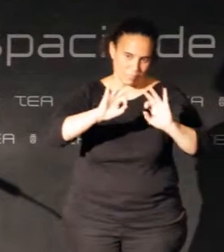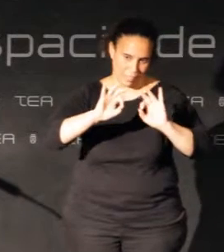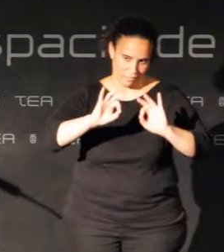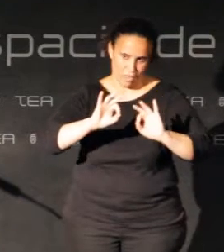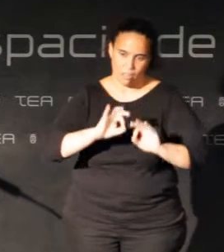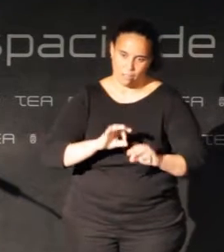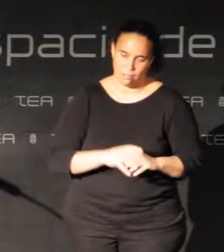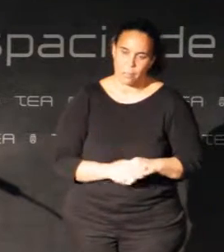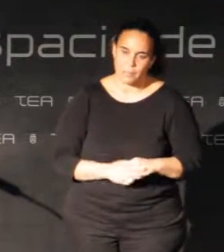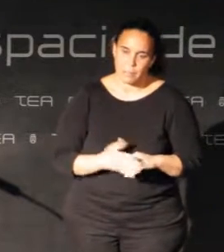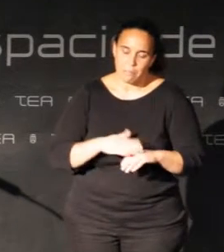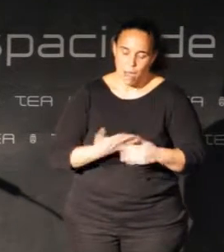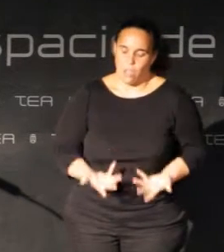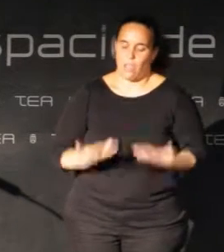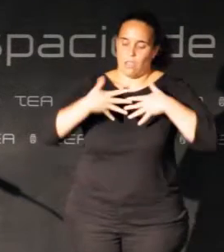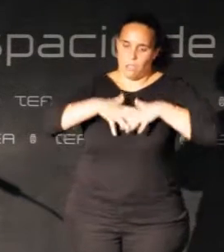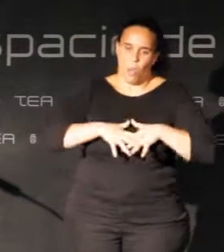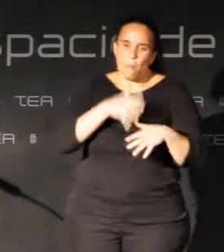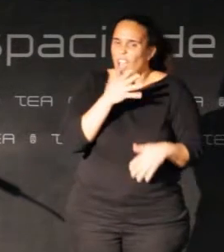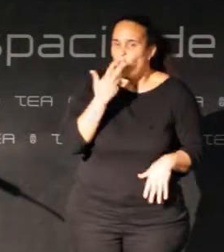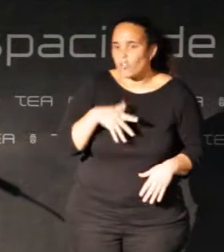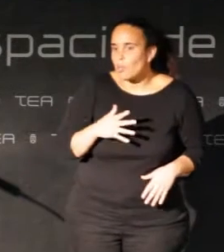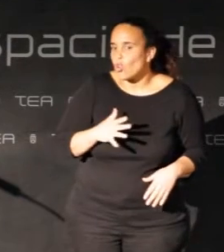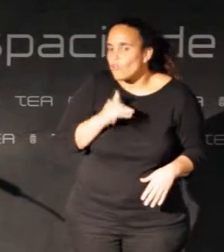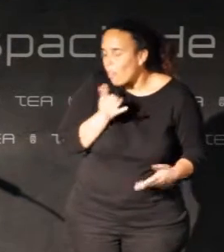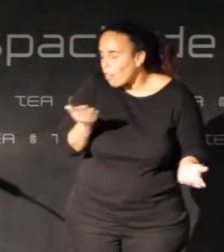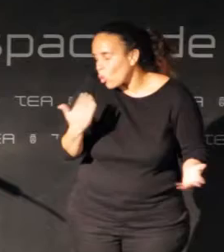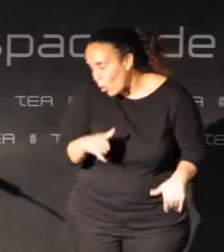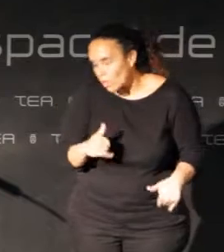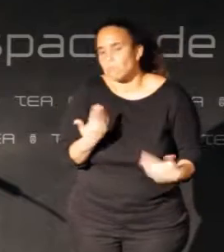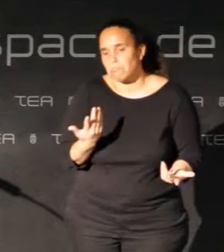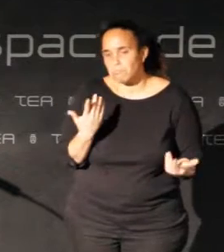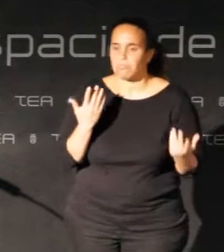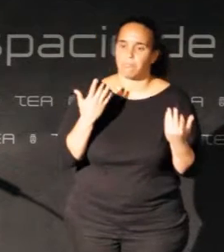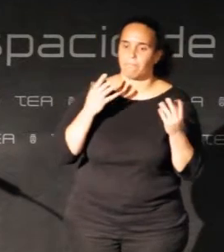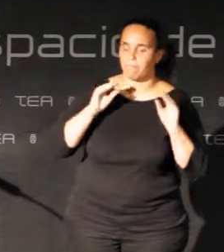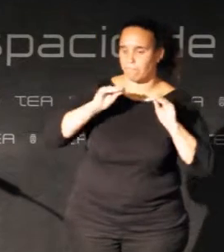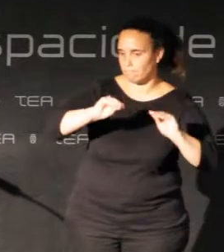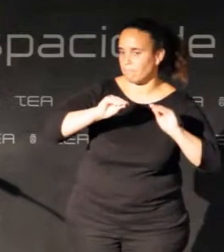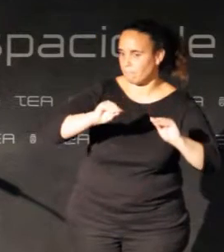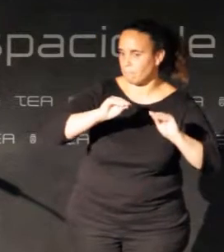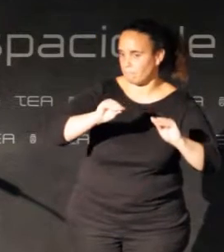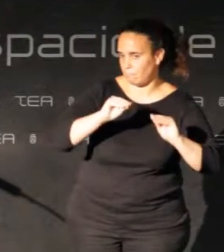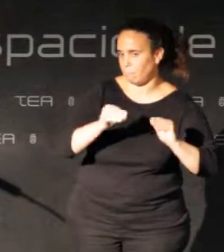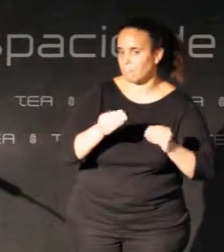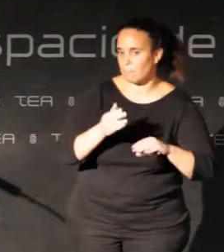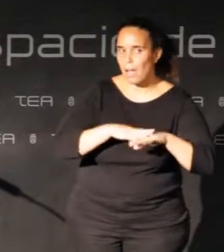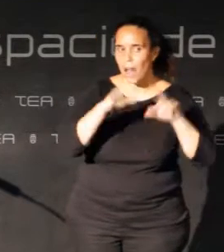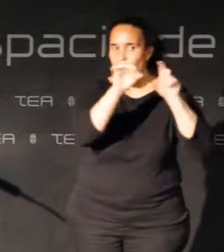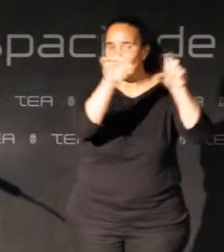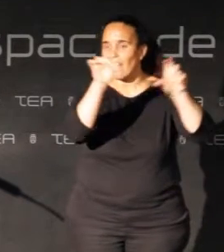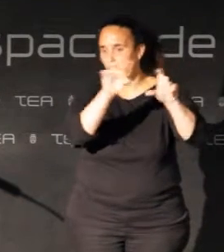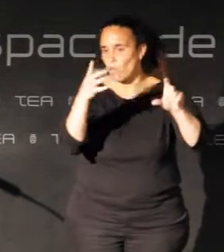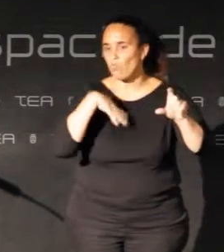ese conocimiento que no es suficiente como para poder llevar a cabo por parte de las entidades la